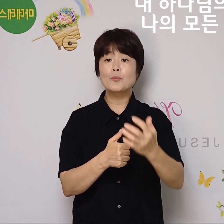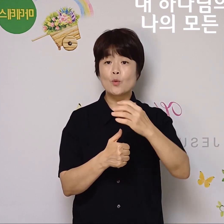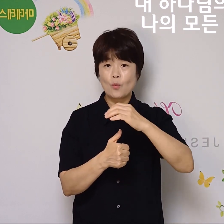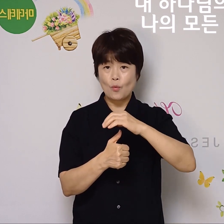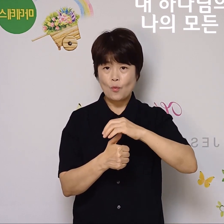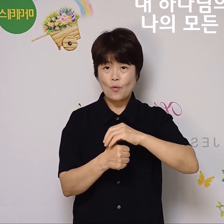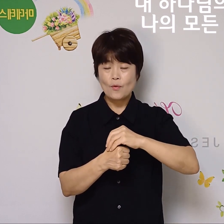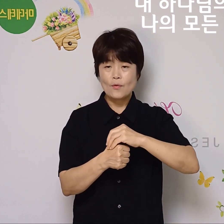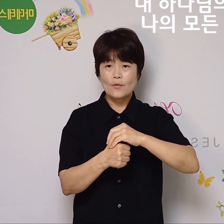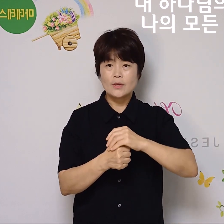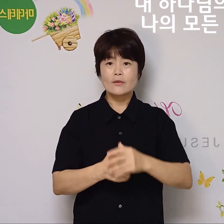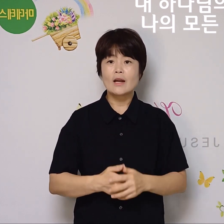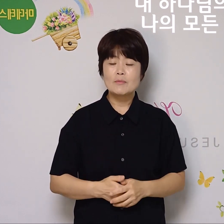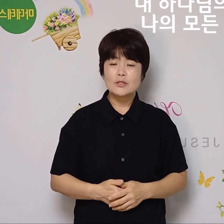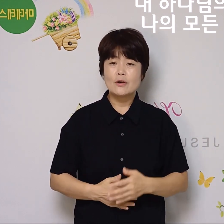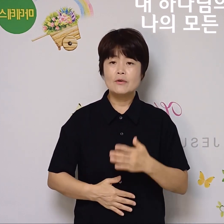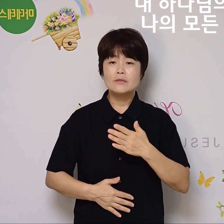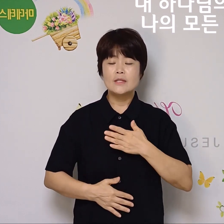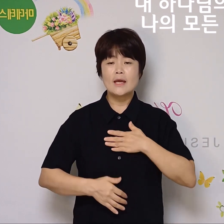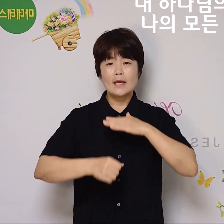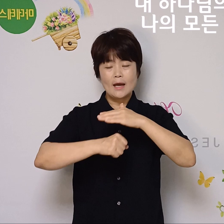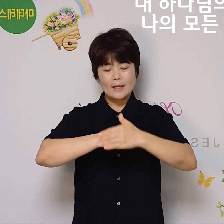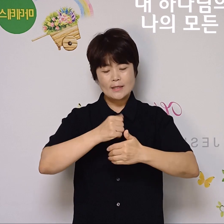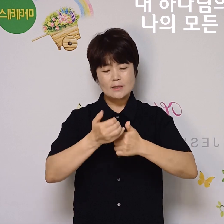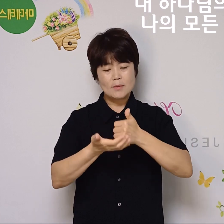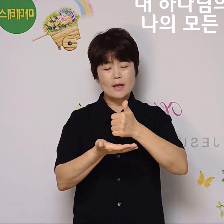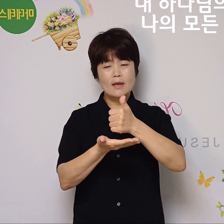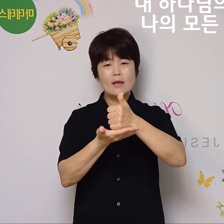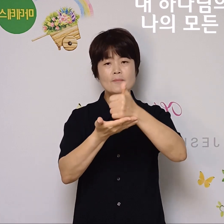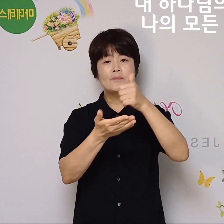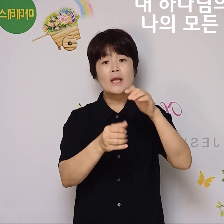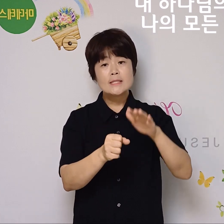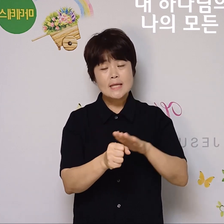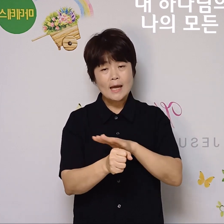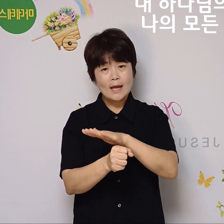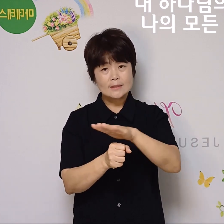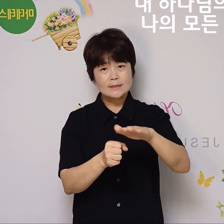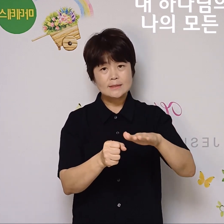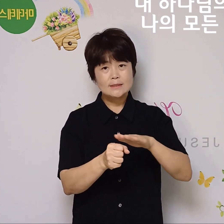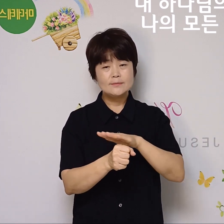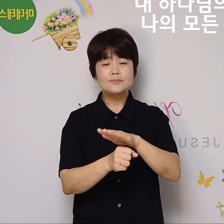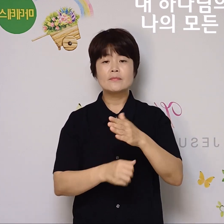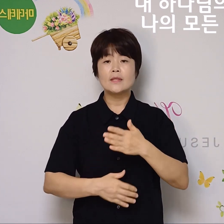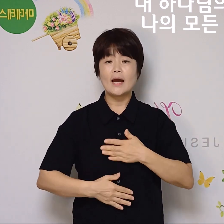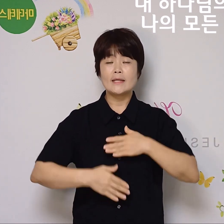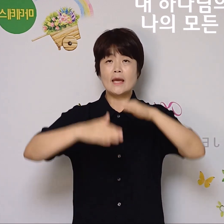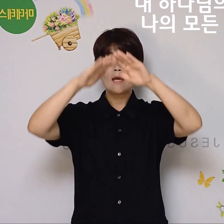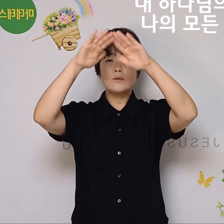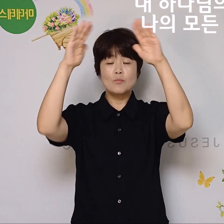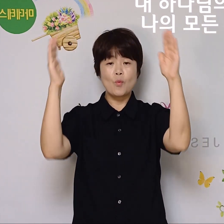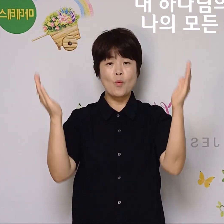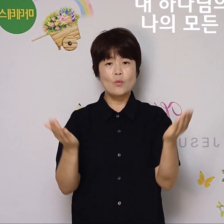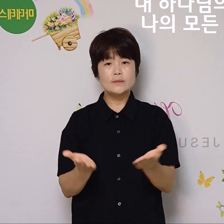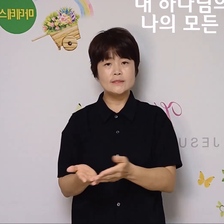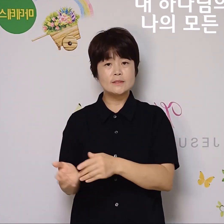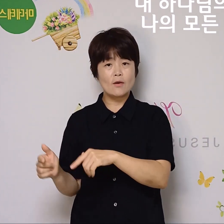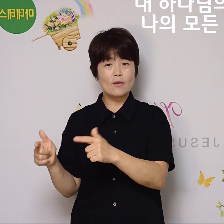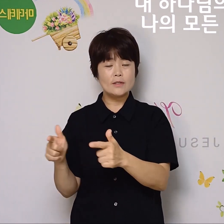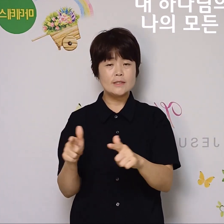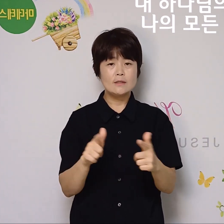덮고 연결하면요. 내 하나님의 사랑은 나의 모든 걸